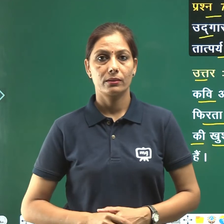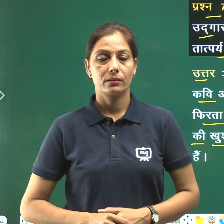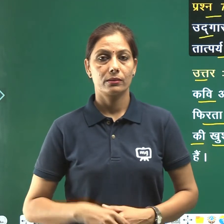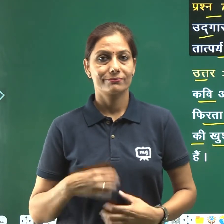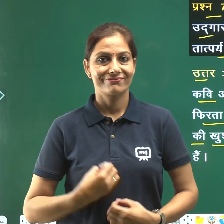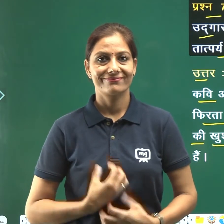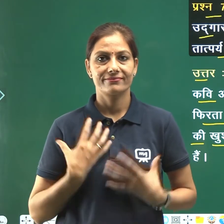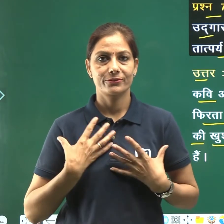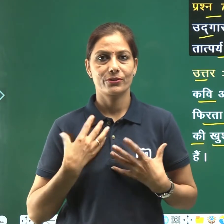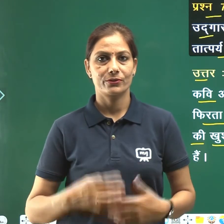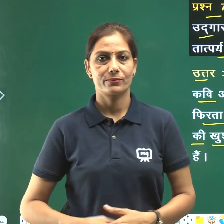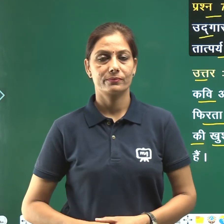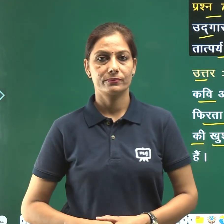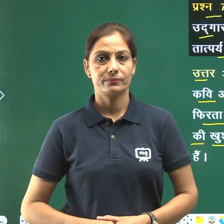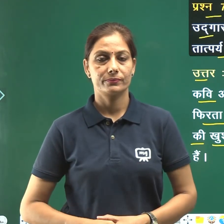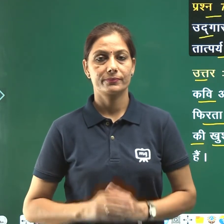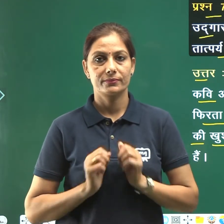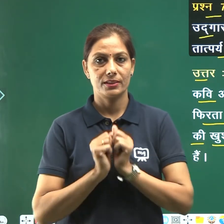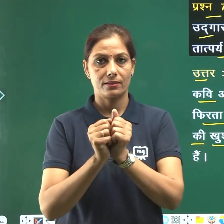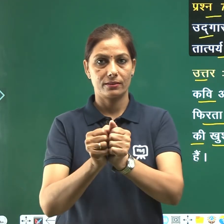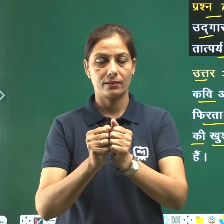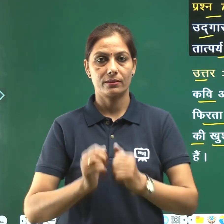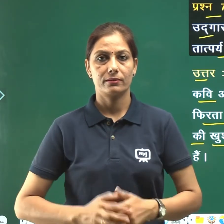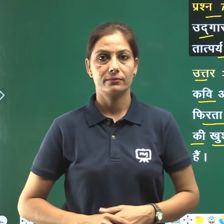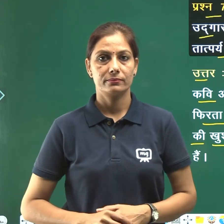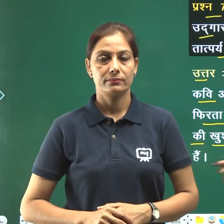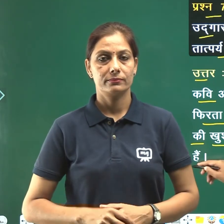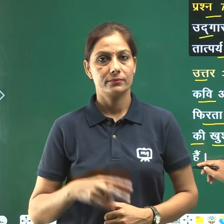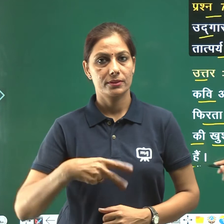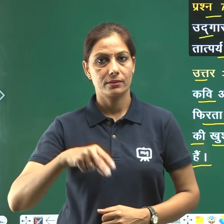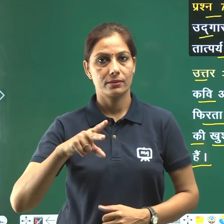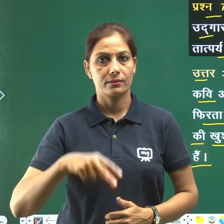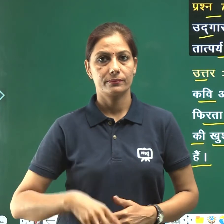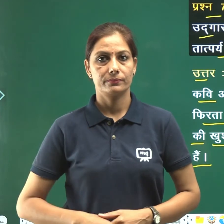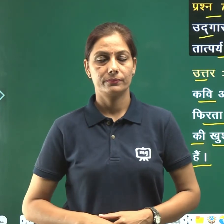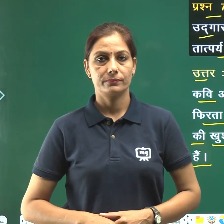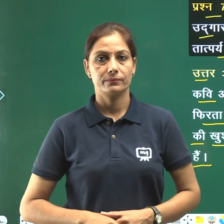खुशी को साथ लेकर चलते हैं।